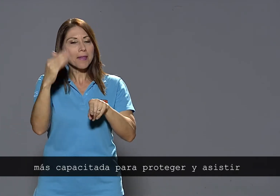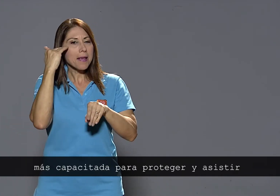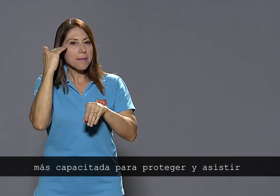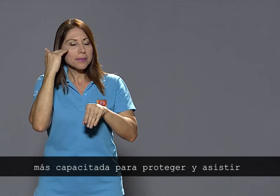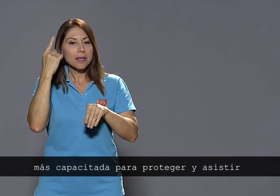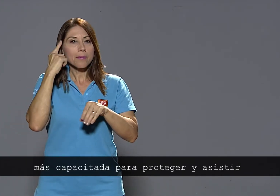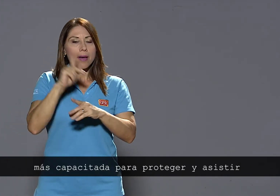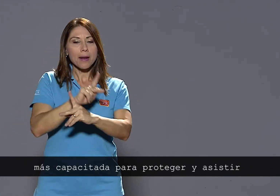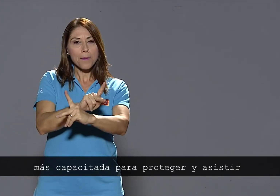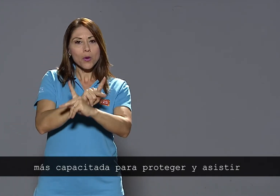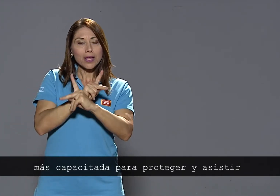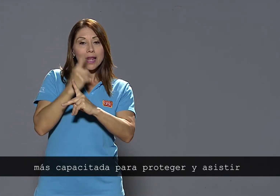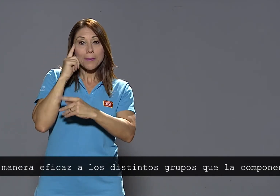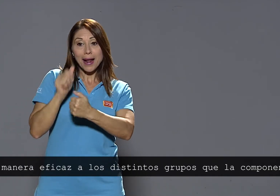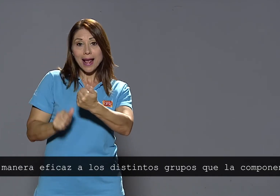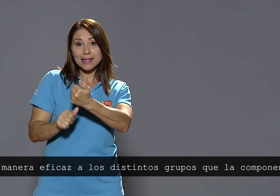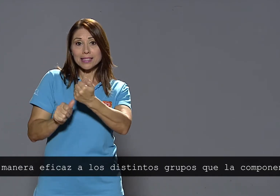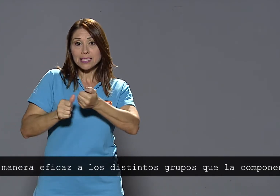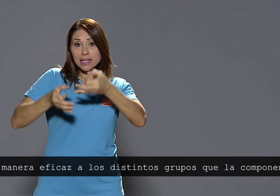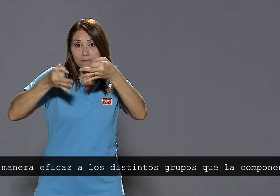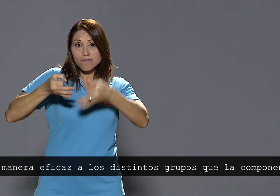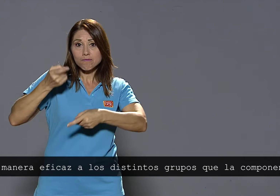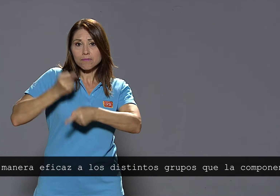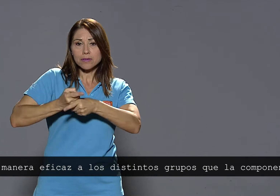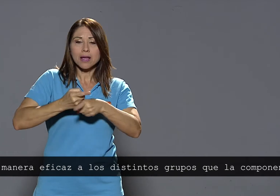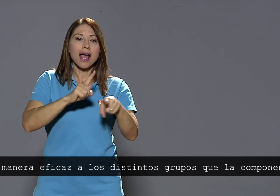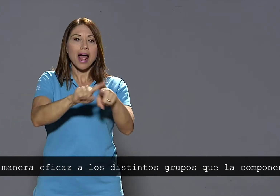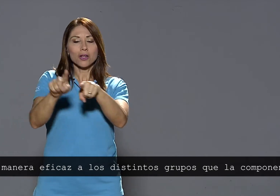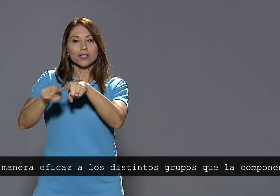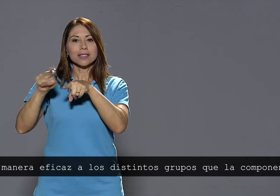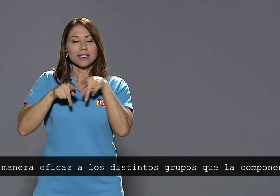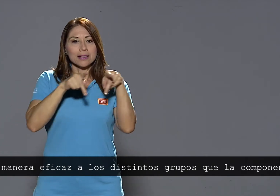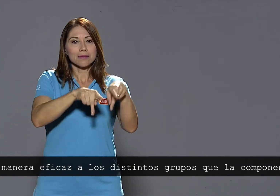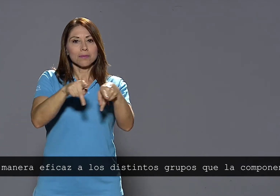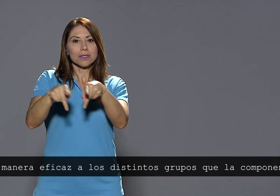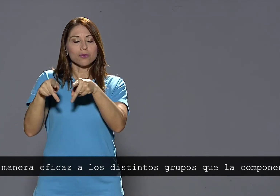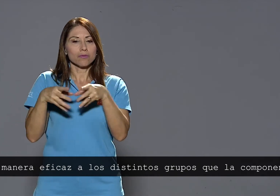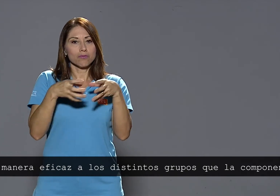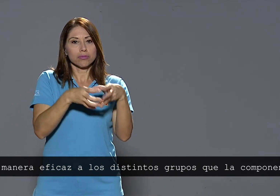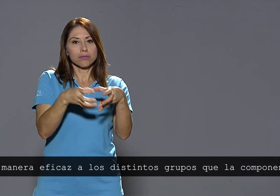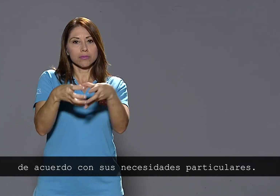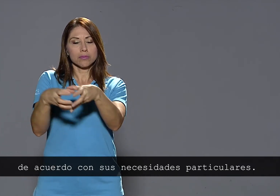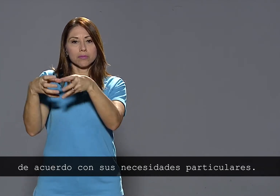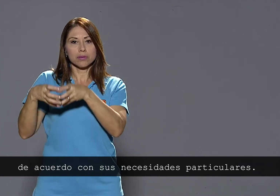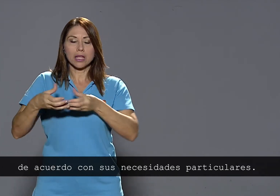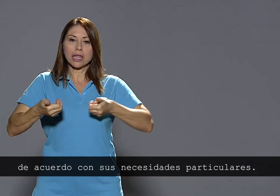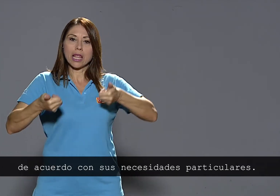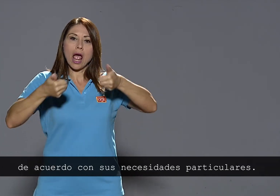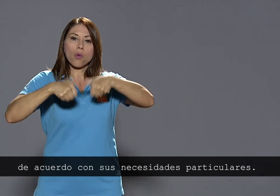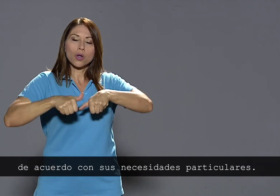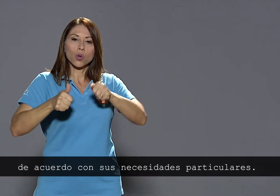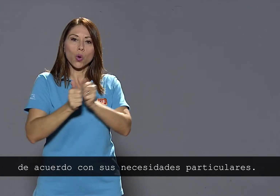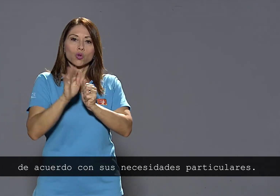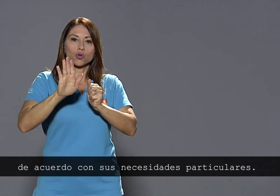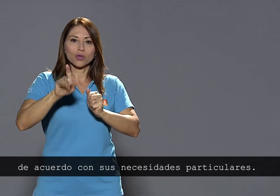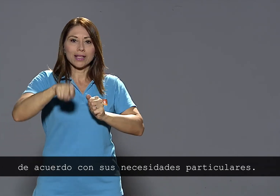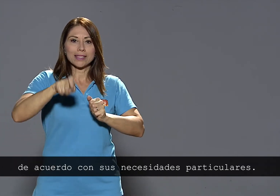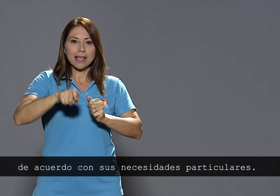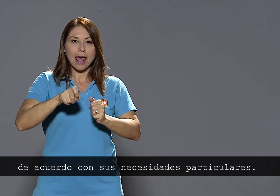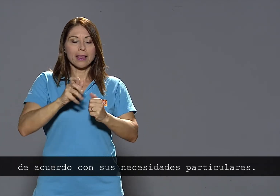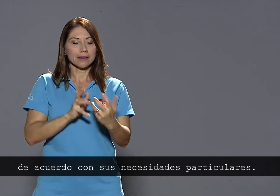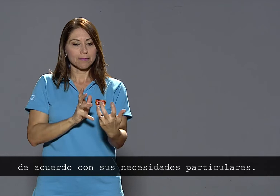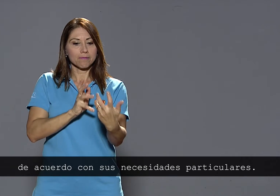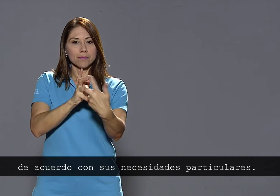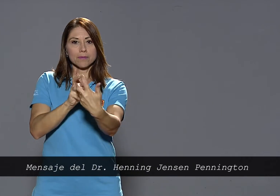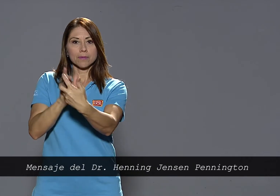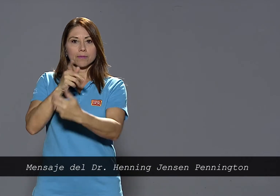para proteger y asistir de manera eficaz a los distintos grupos que la componen, de acuerdo con sus necesidades